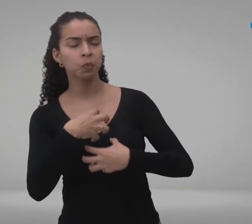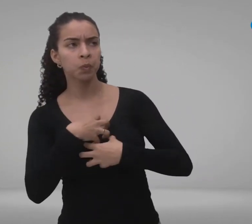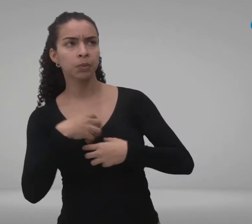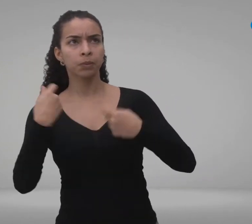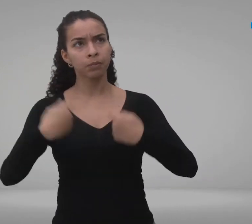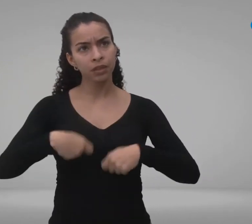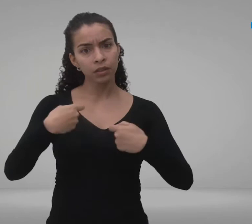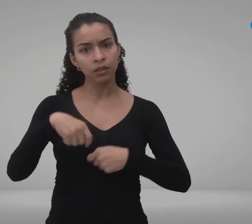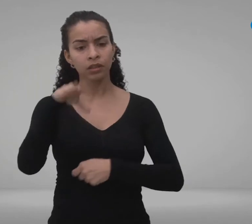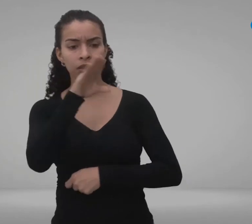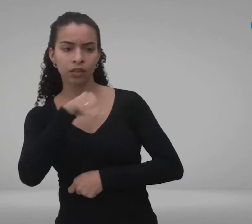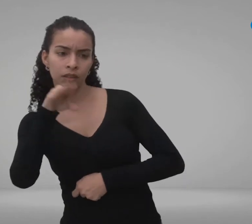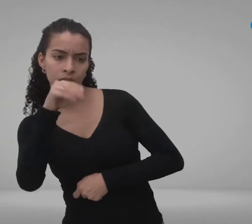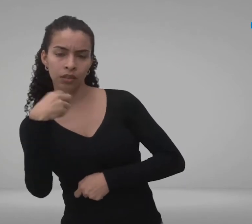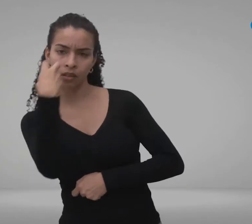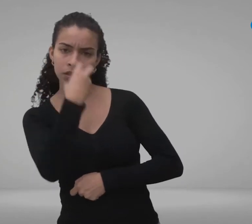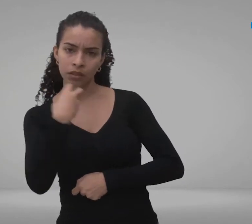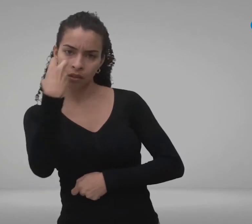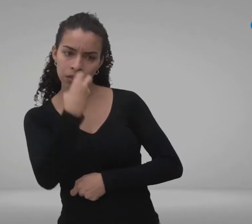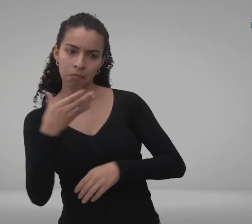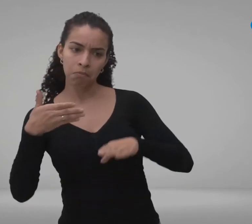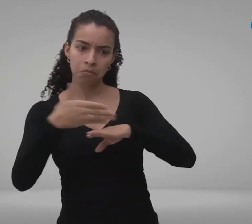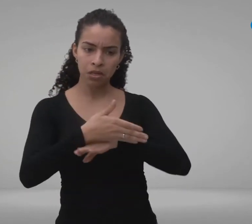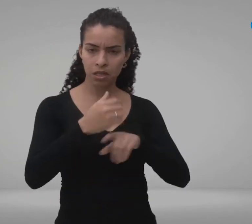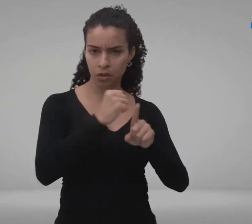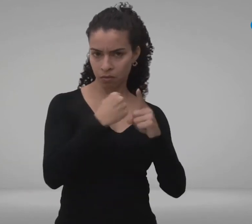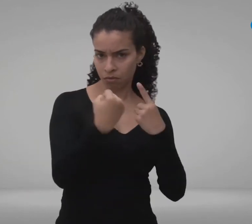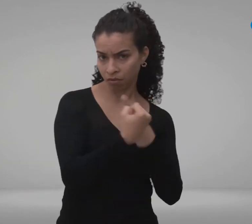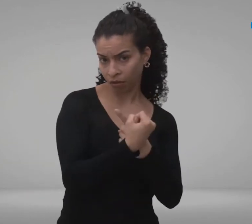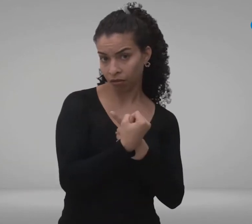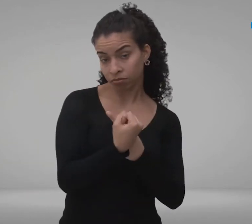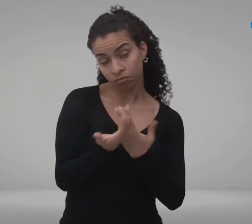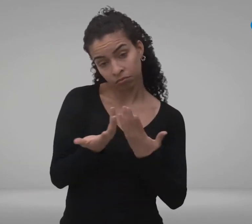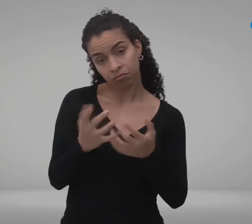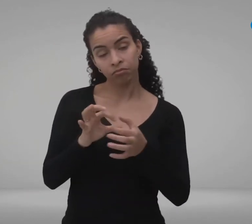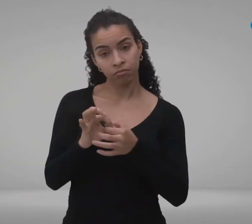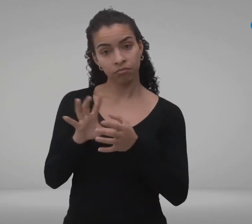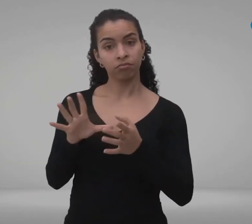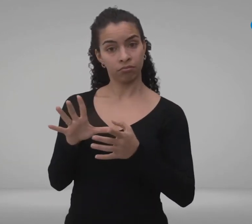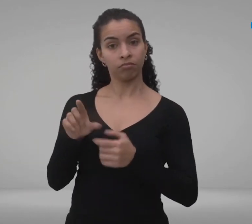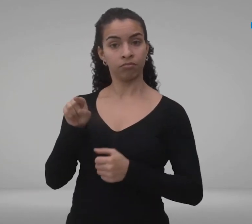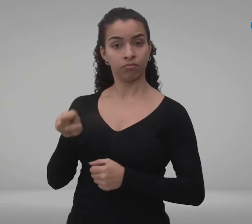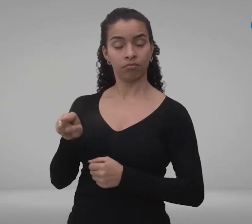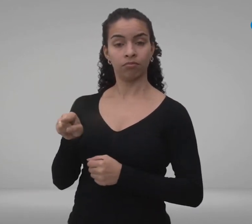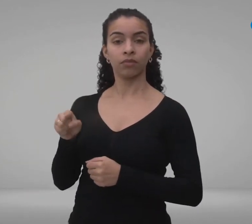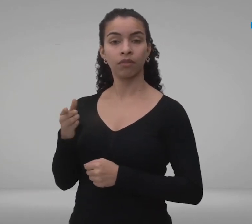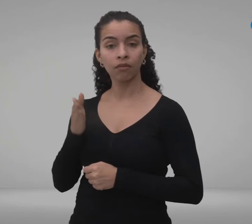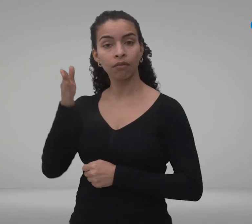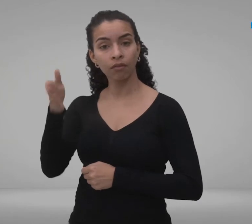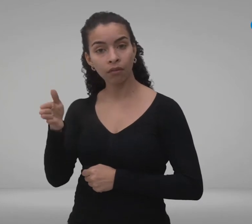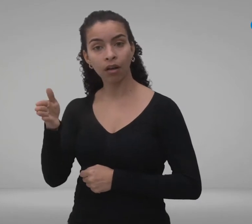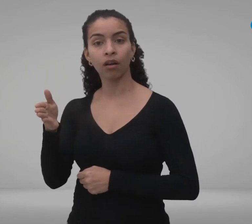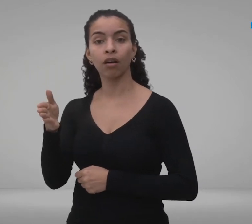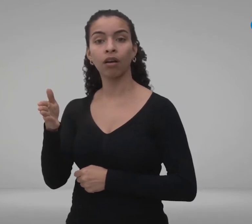se oralizar, de participar da sociedade utilizando a língua oral, então ele vai